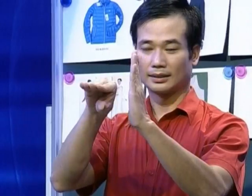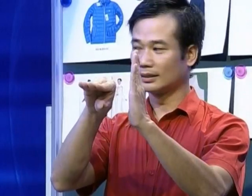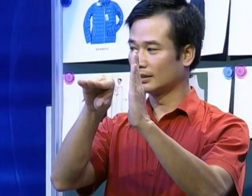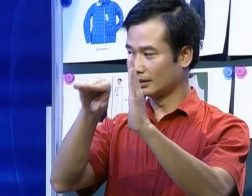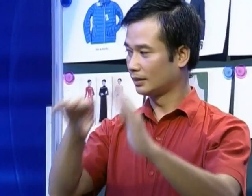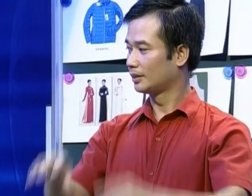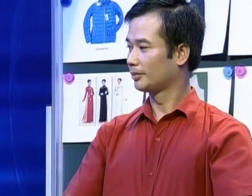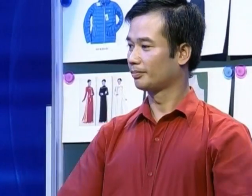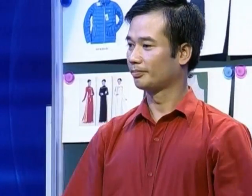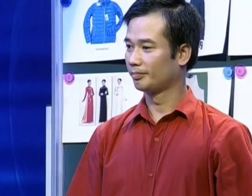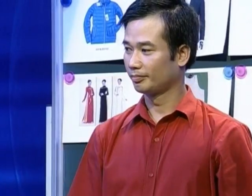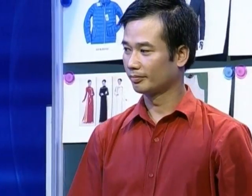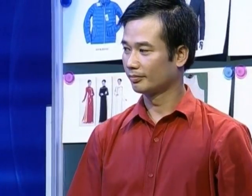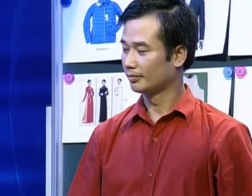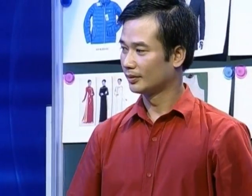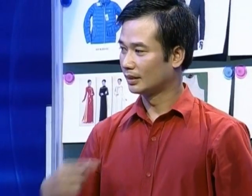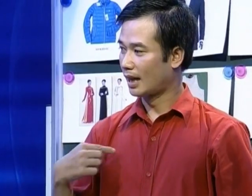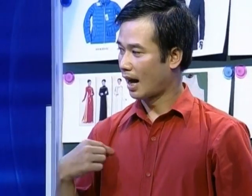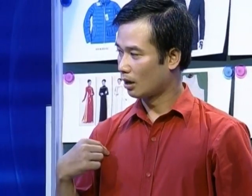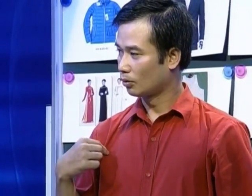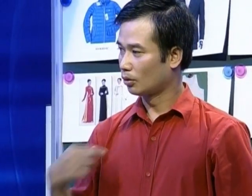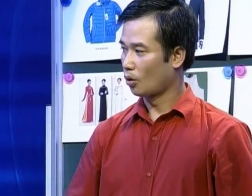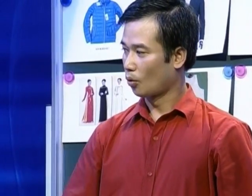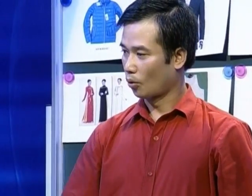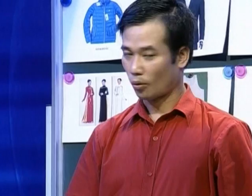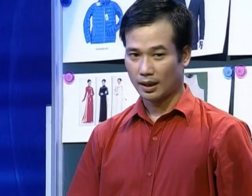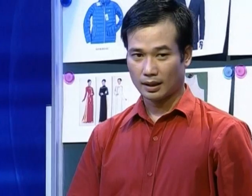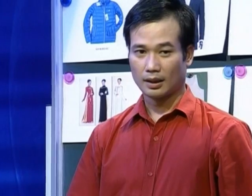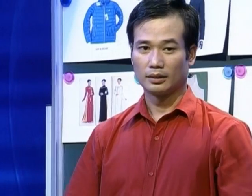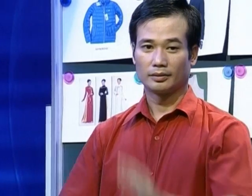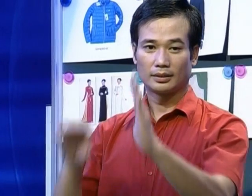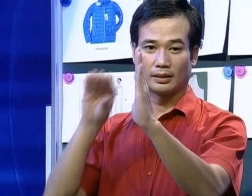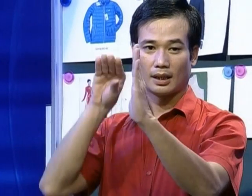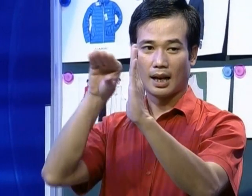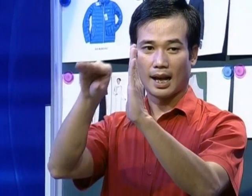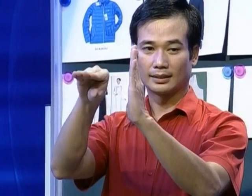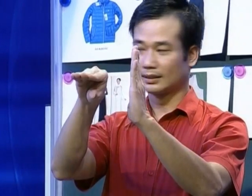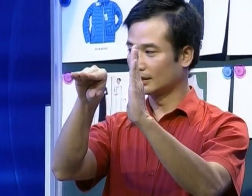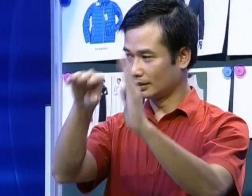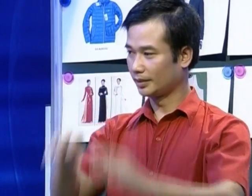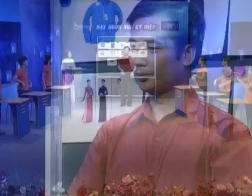bàn tay và đầu các ngón tay hướng về phía trước, đặt gần tay trái, di chuyển tay phải về phía trước.